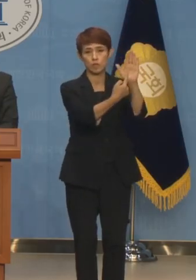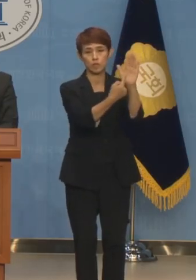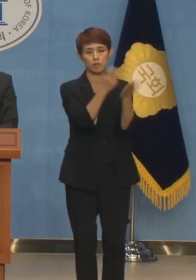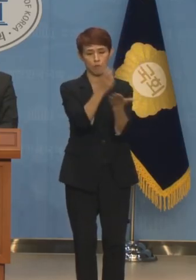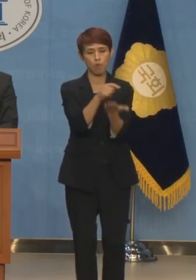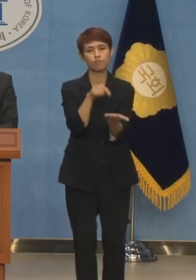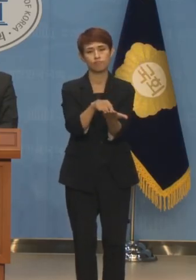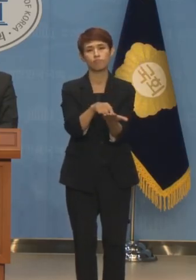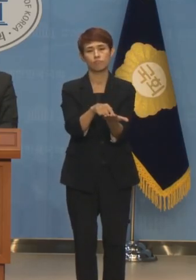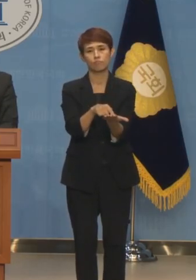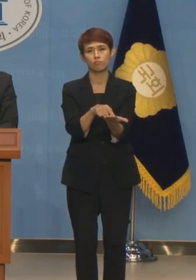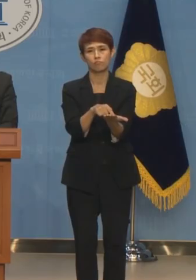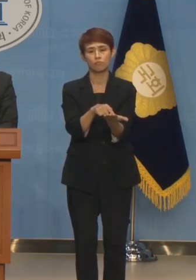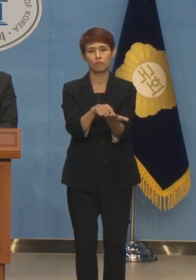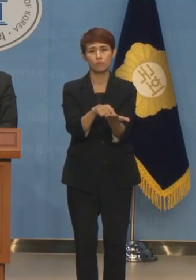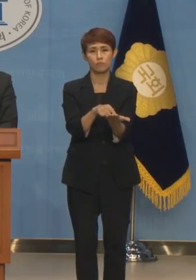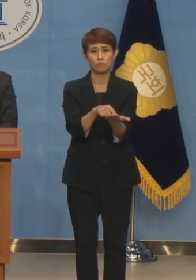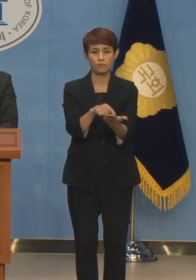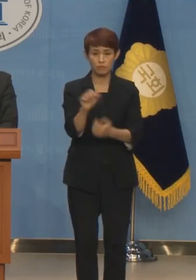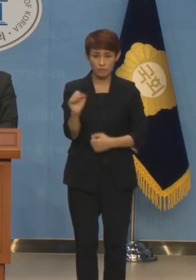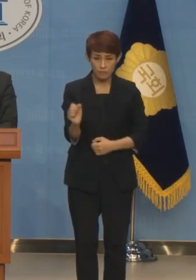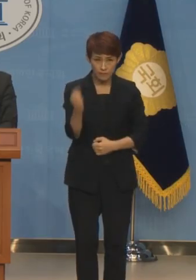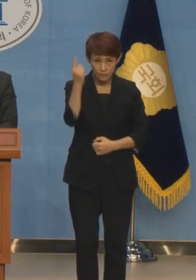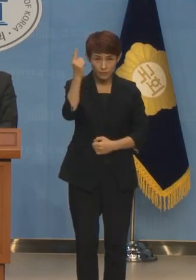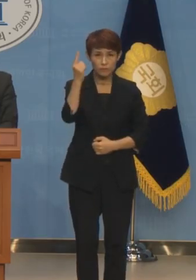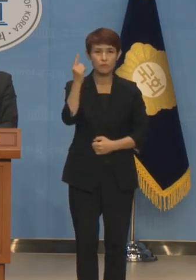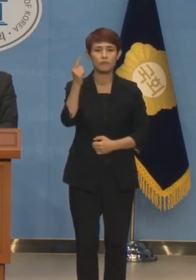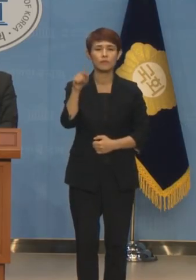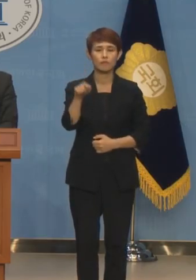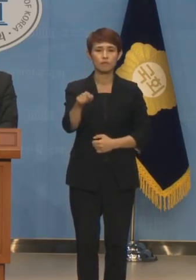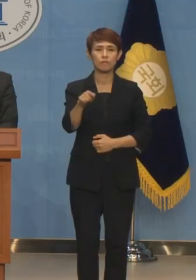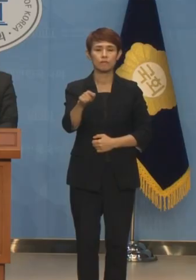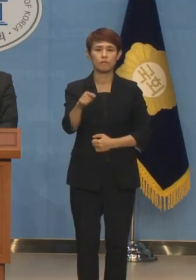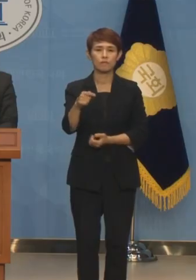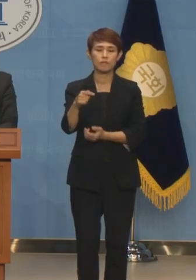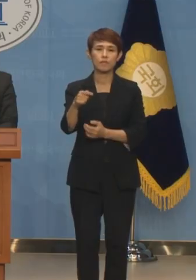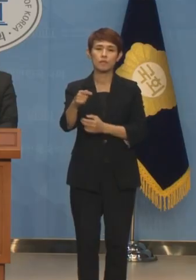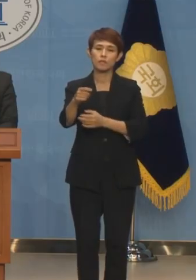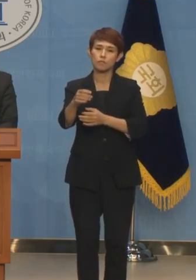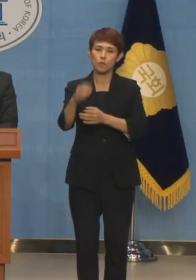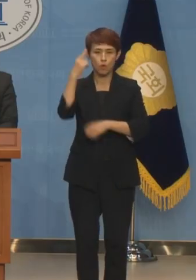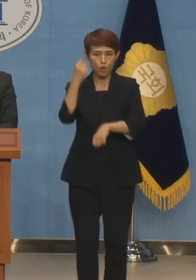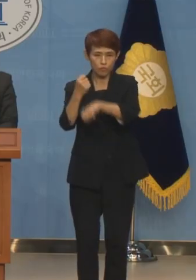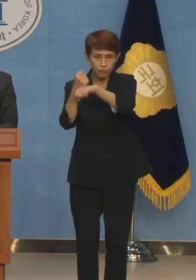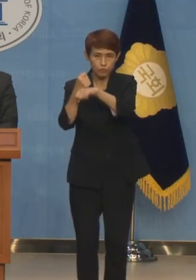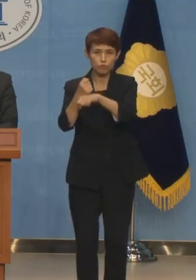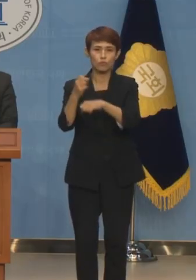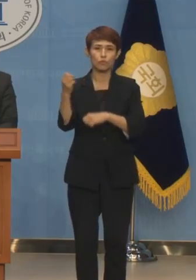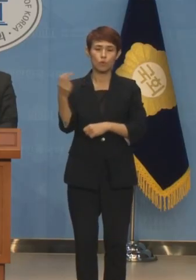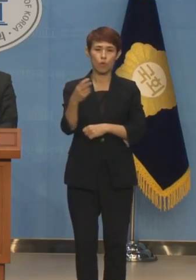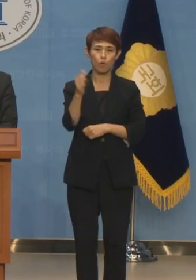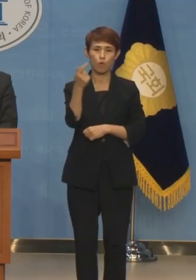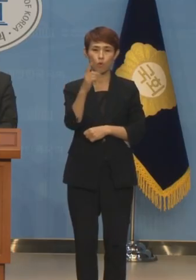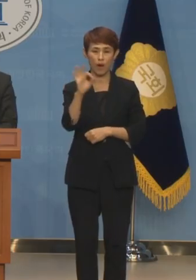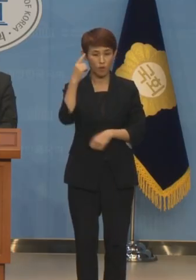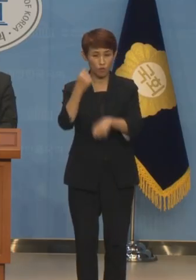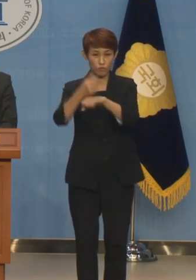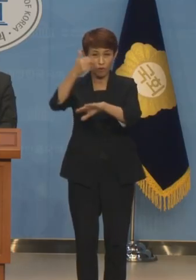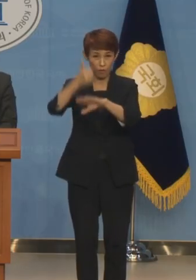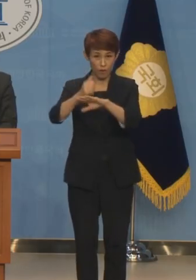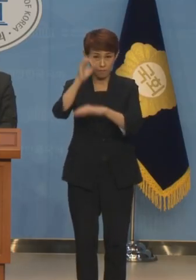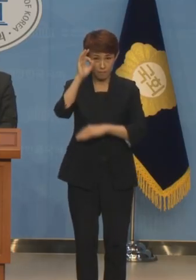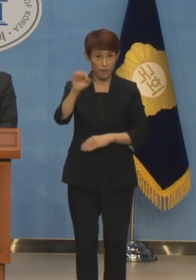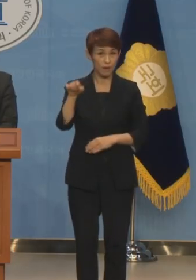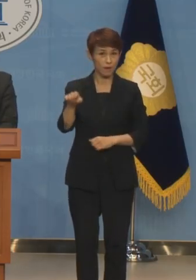있습니다. 그러다 보니 최근 자본시장연구원 황현영 연구원의 연구 결과에